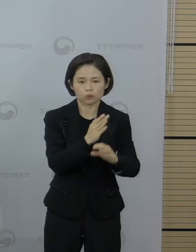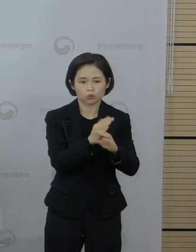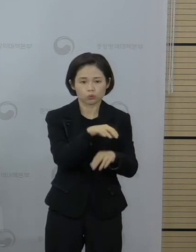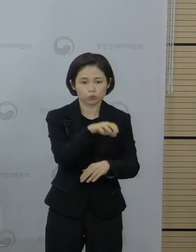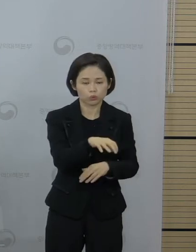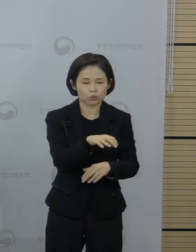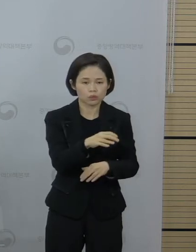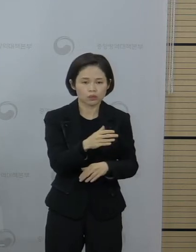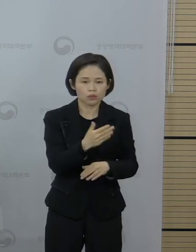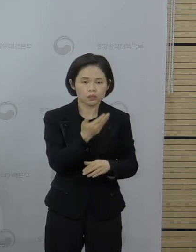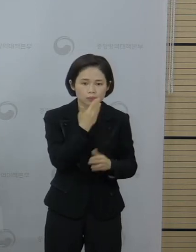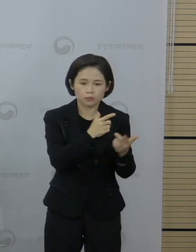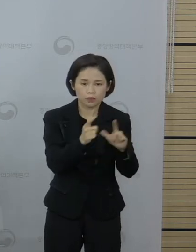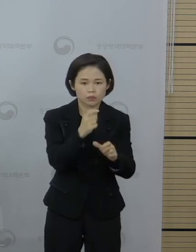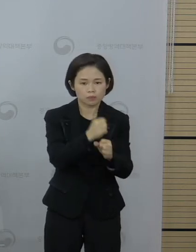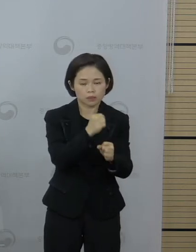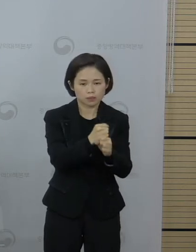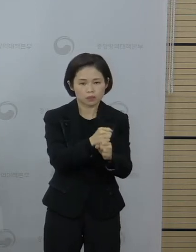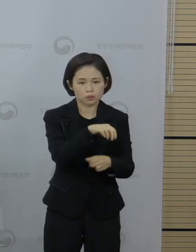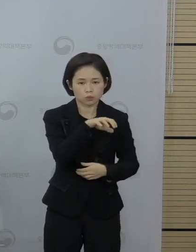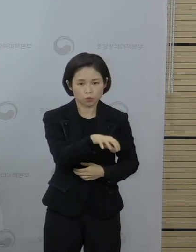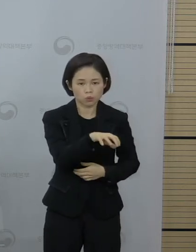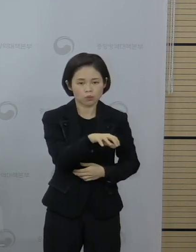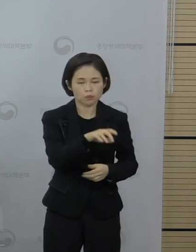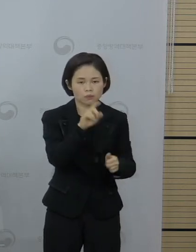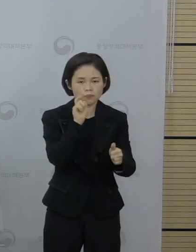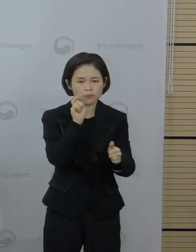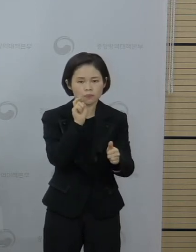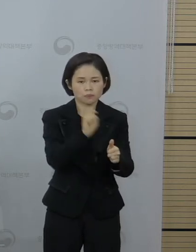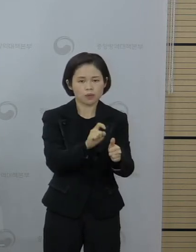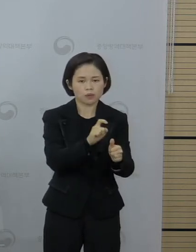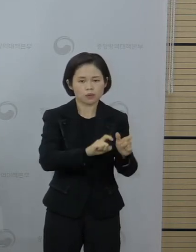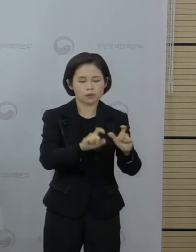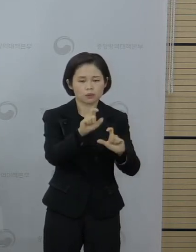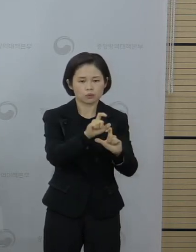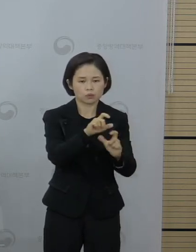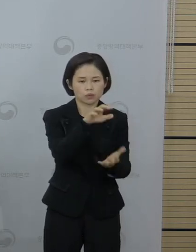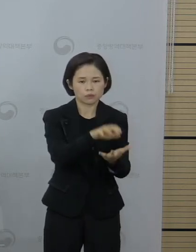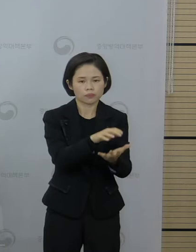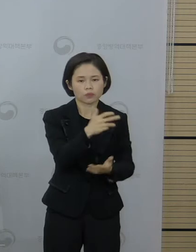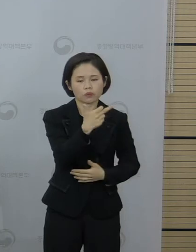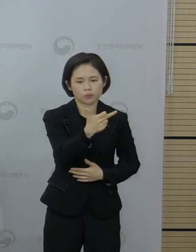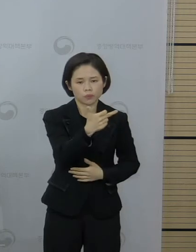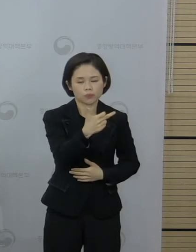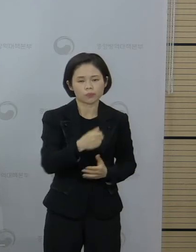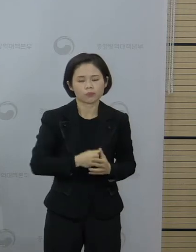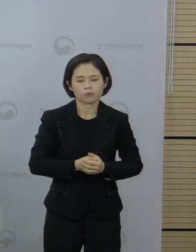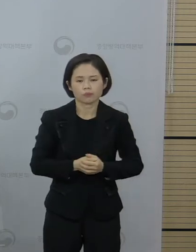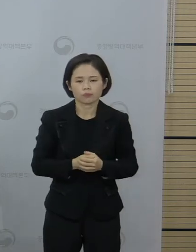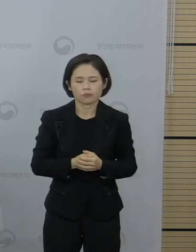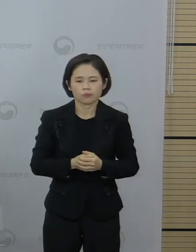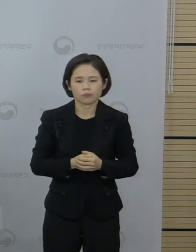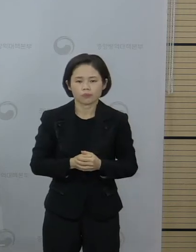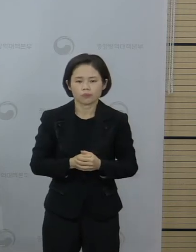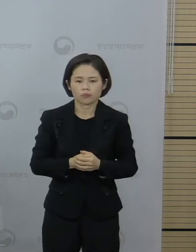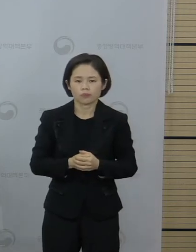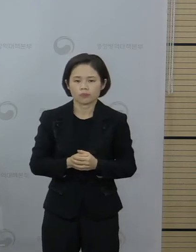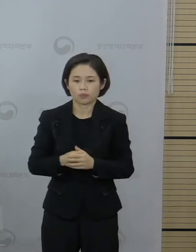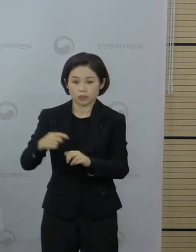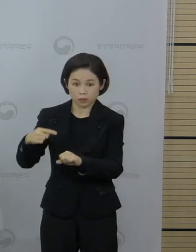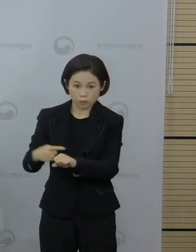식품 가공업소와 관련하여 17명의 누적 확진자가 발견되었습니다. 다음으로